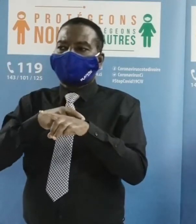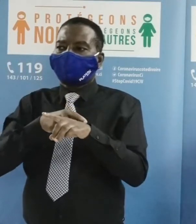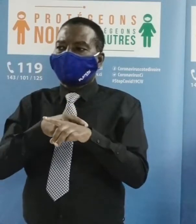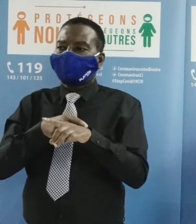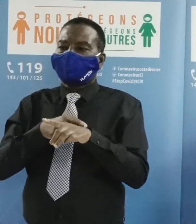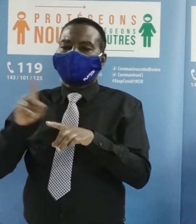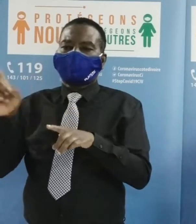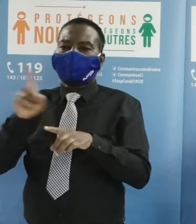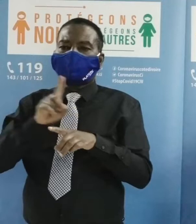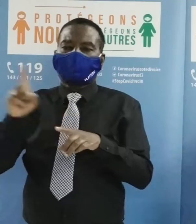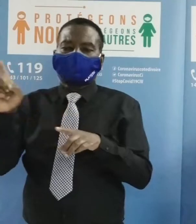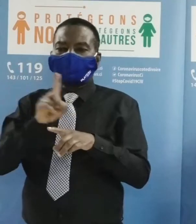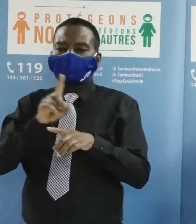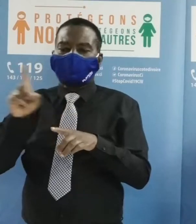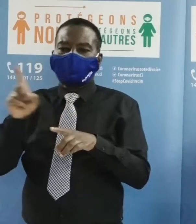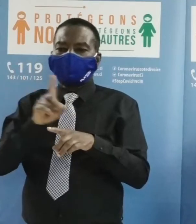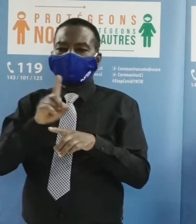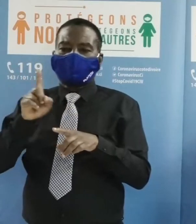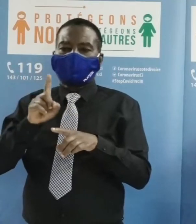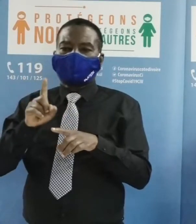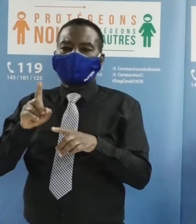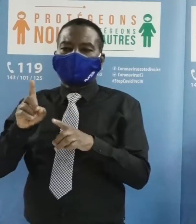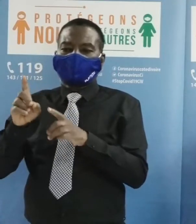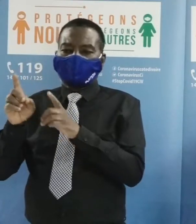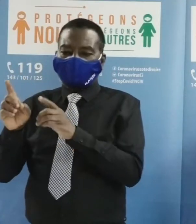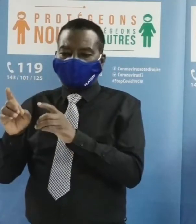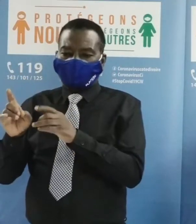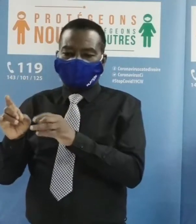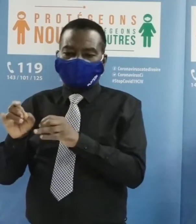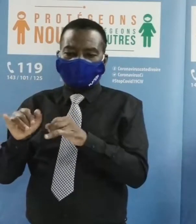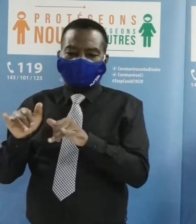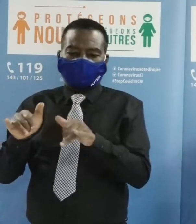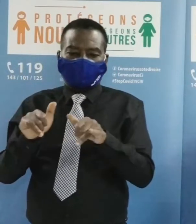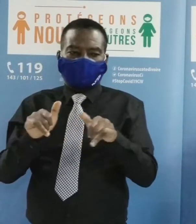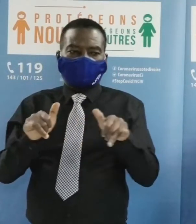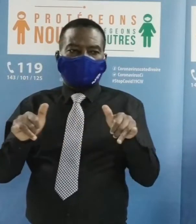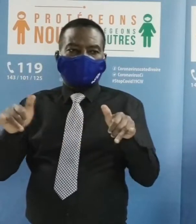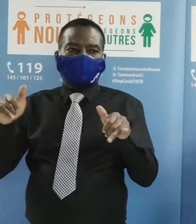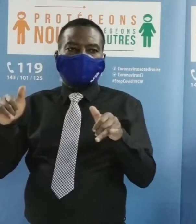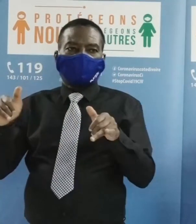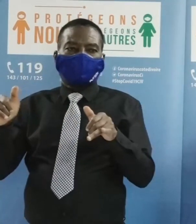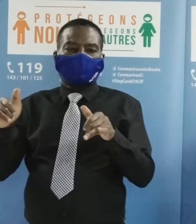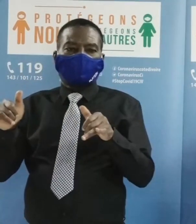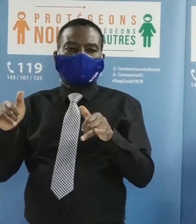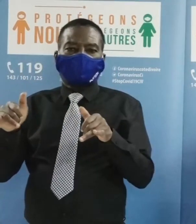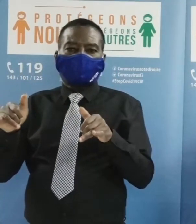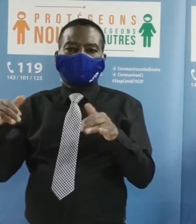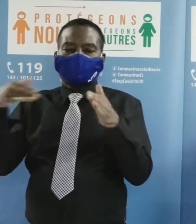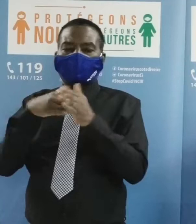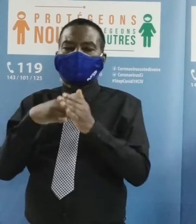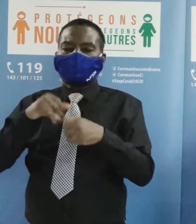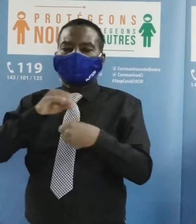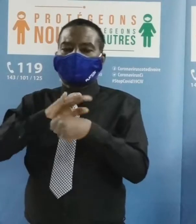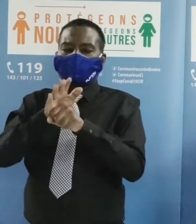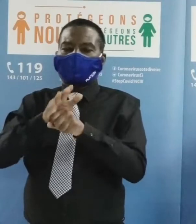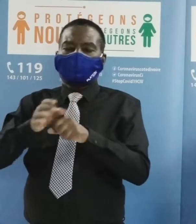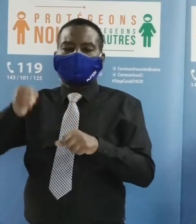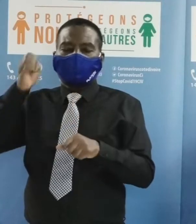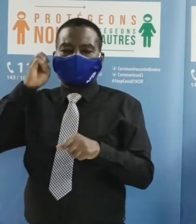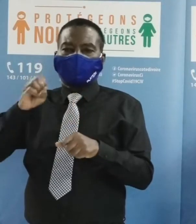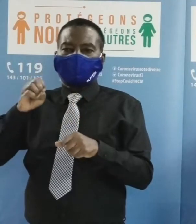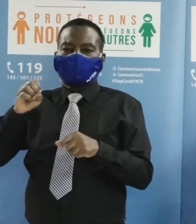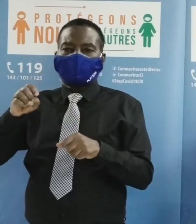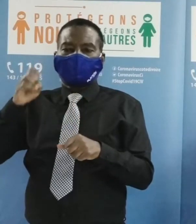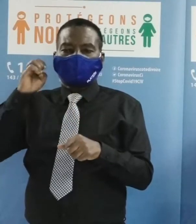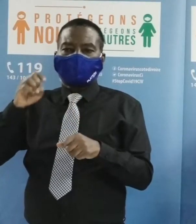où des mesures de restriction des mesures contre le communisme h étaient frères